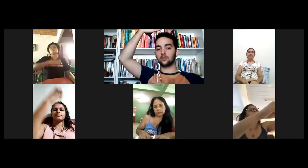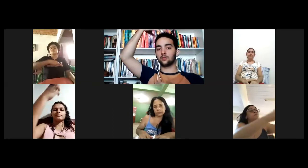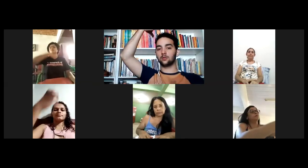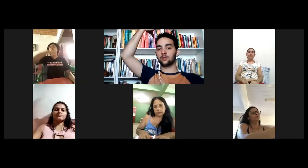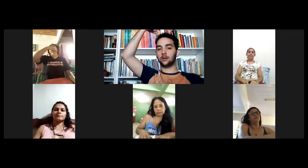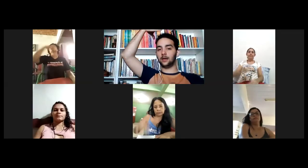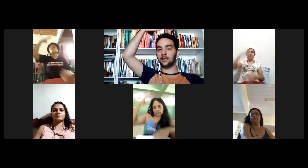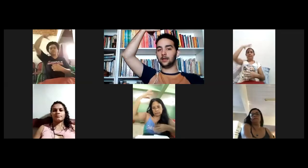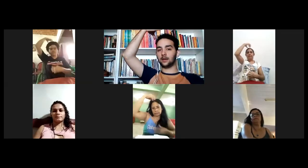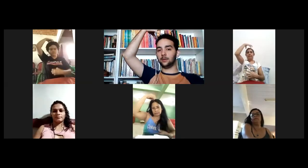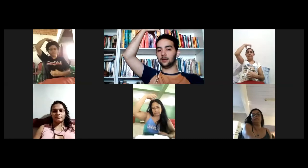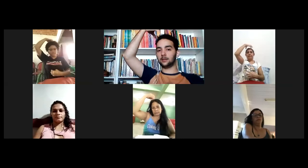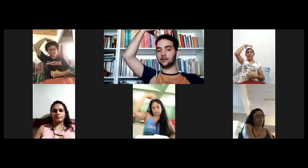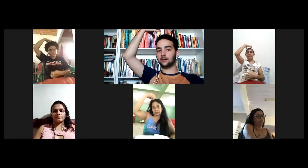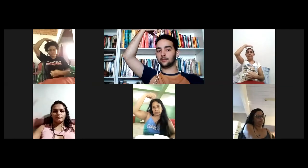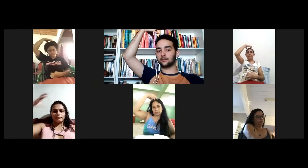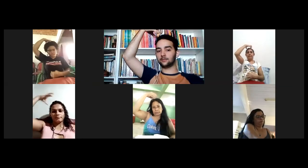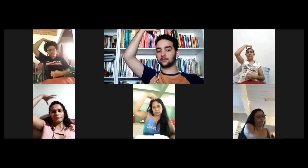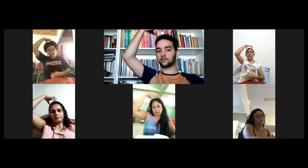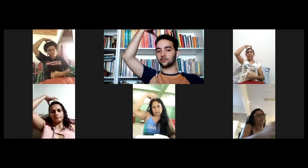macaco, na barriga e na cabeça,